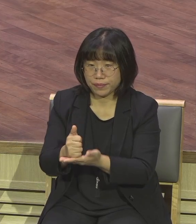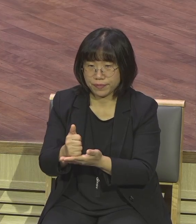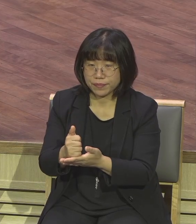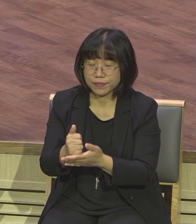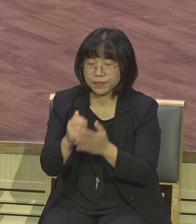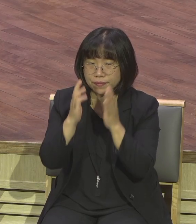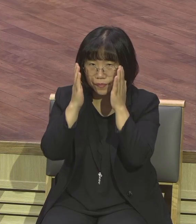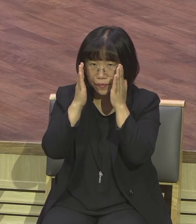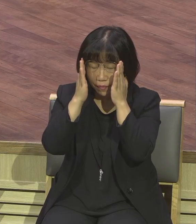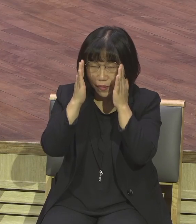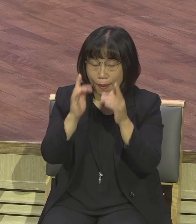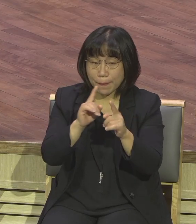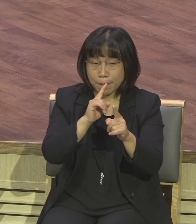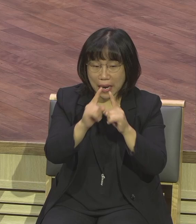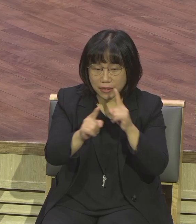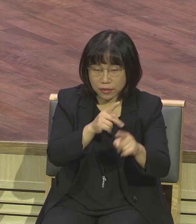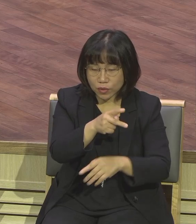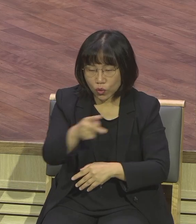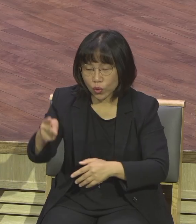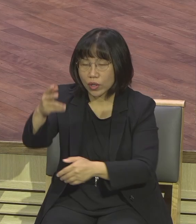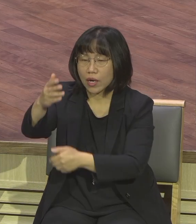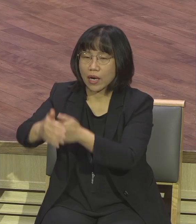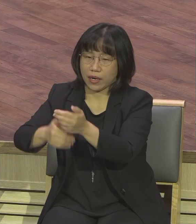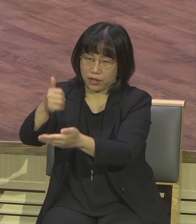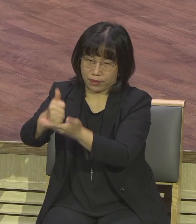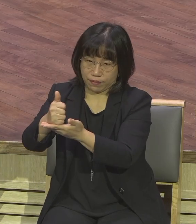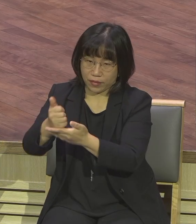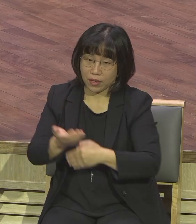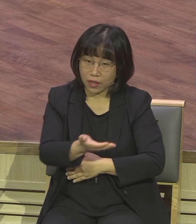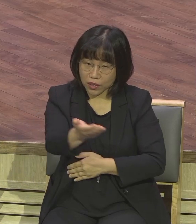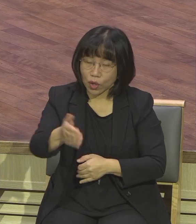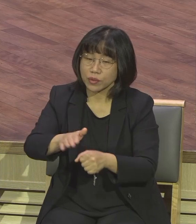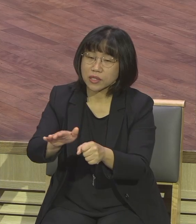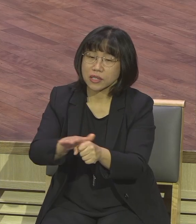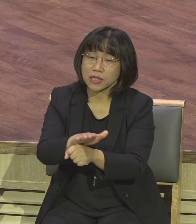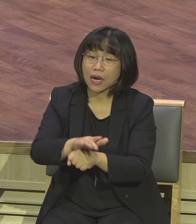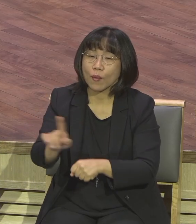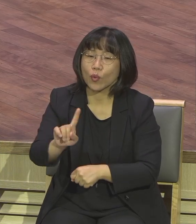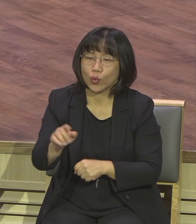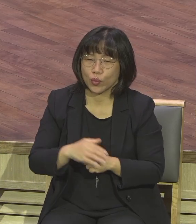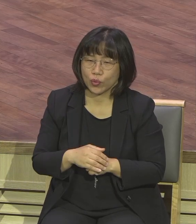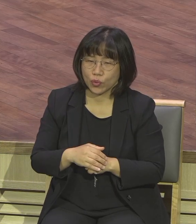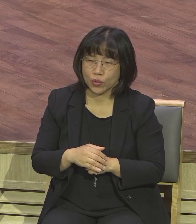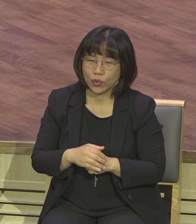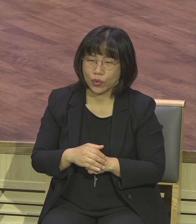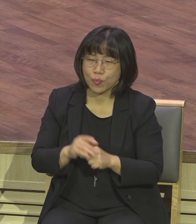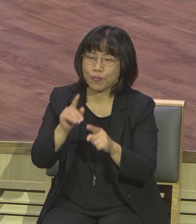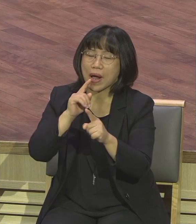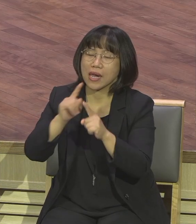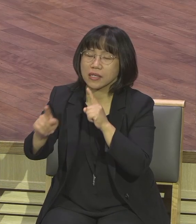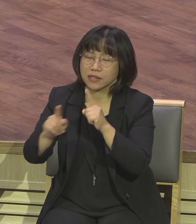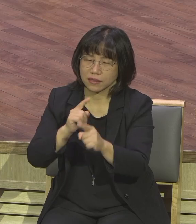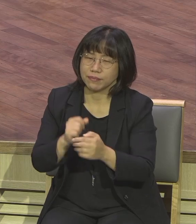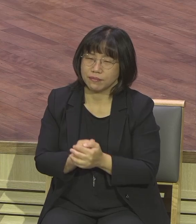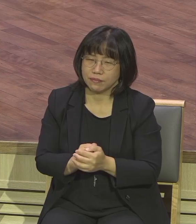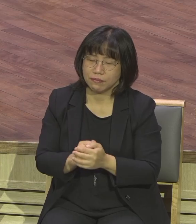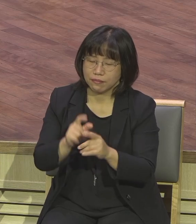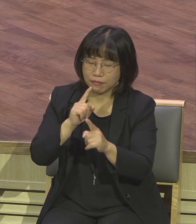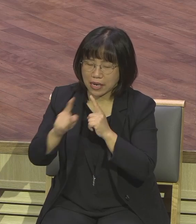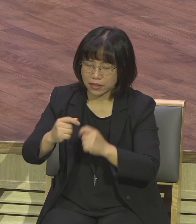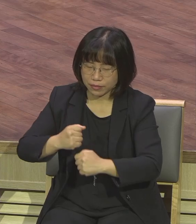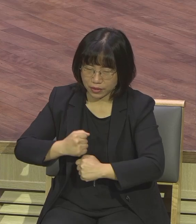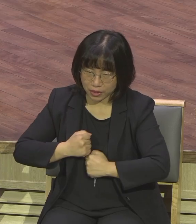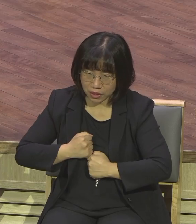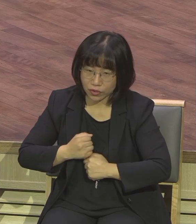말씀이 하나님이라니까요. 뭘 사랑해야 돼요? 말씀을 사랑해야 돼요. 말씀을 지켜야 돼요.